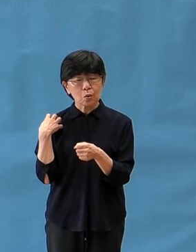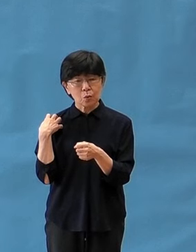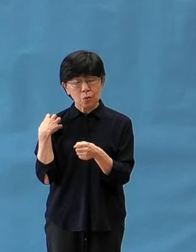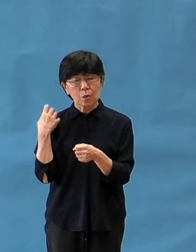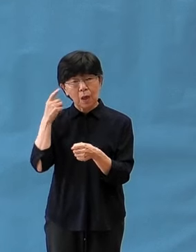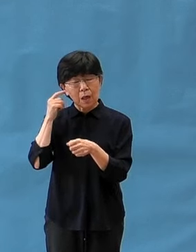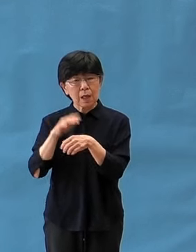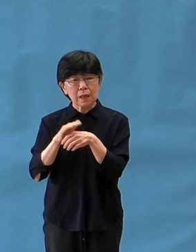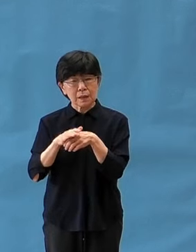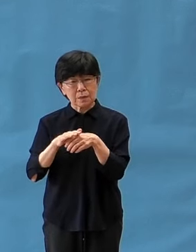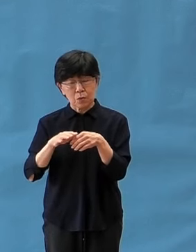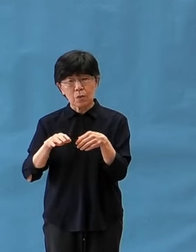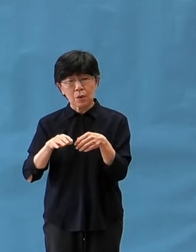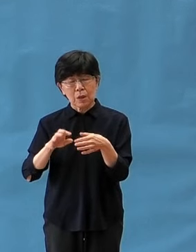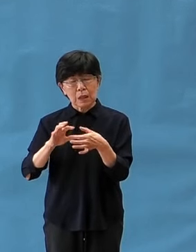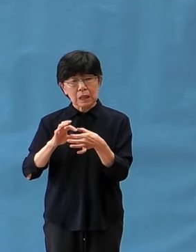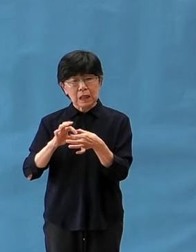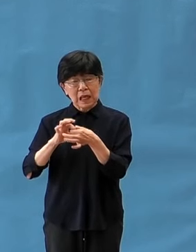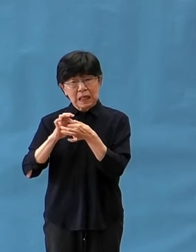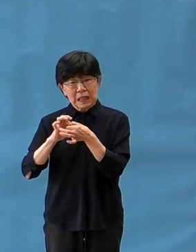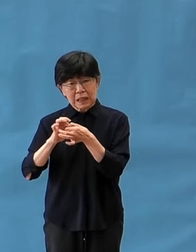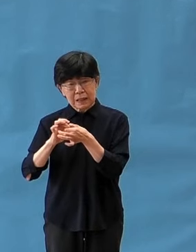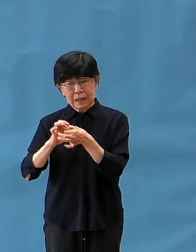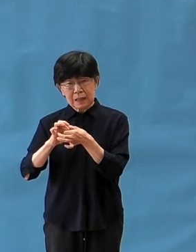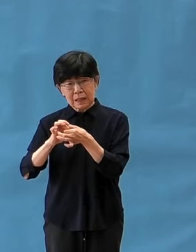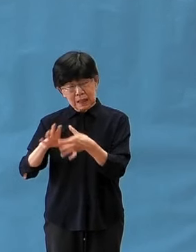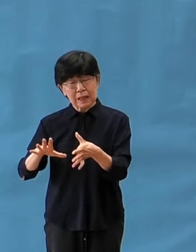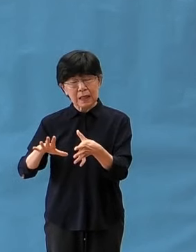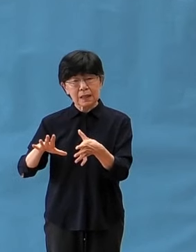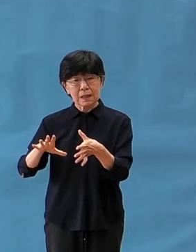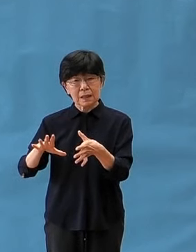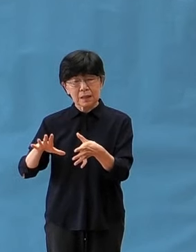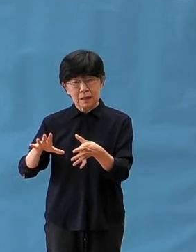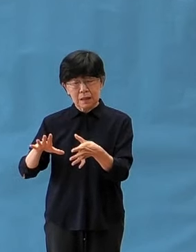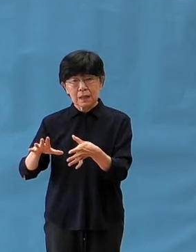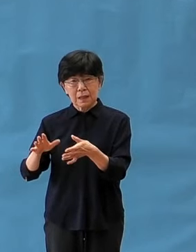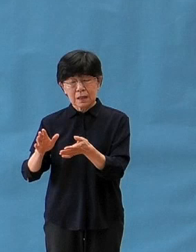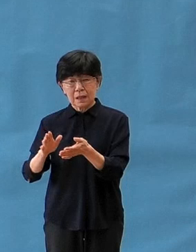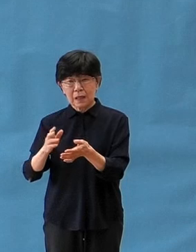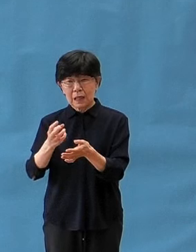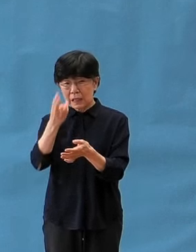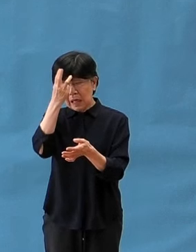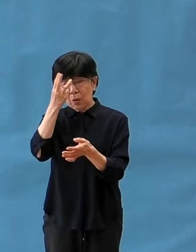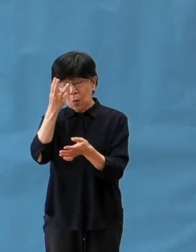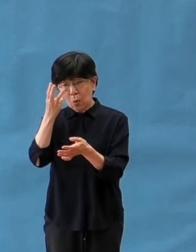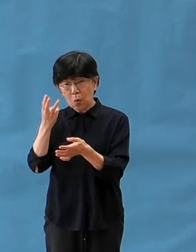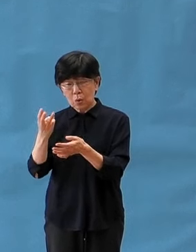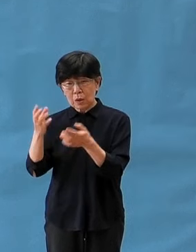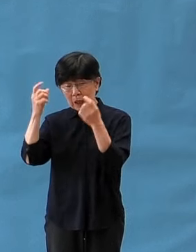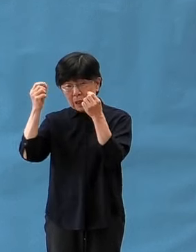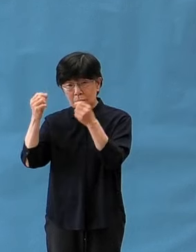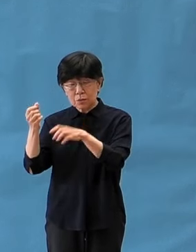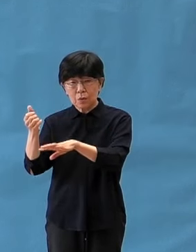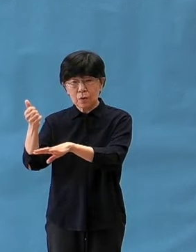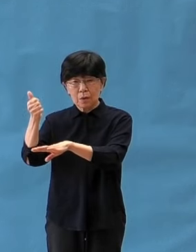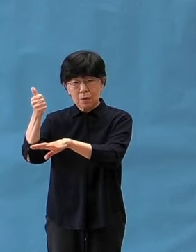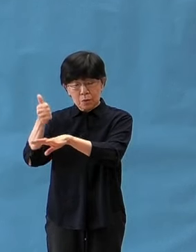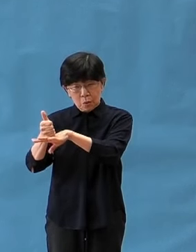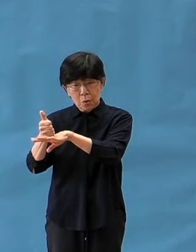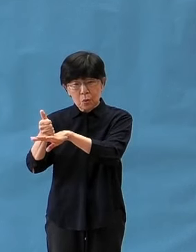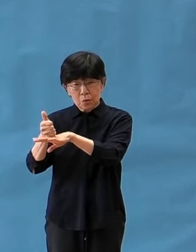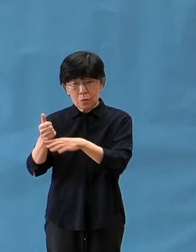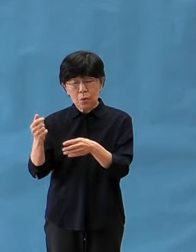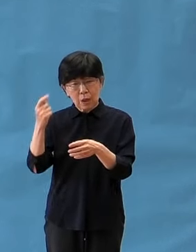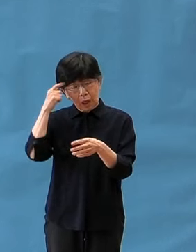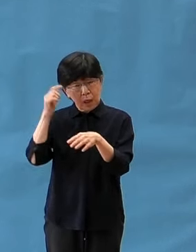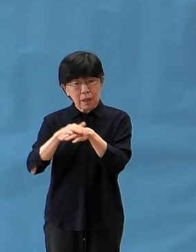んと似たような発想の提言が出てきているということに驚きを禁じ得